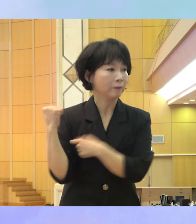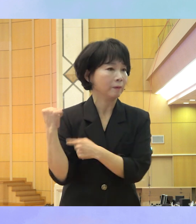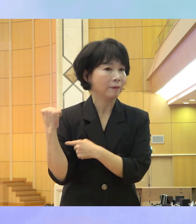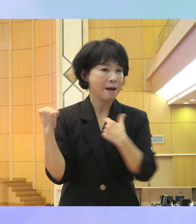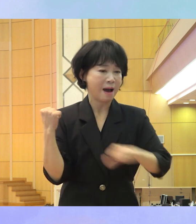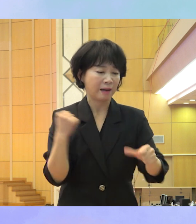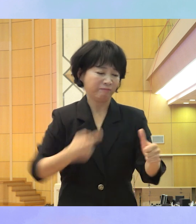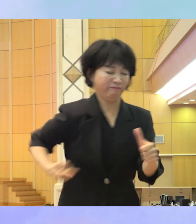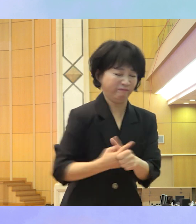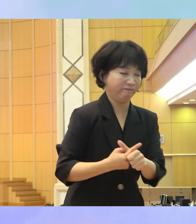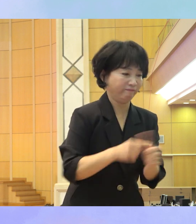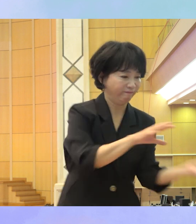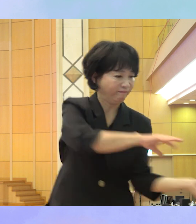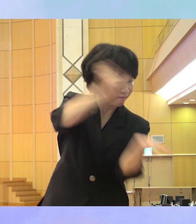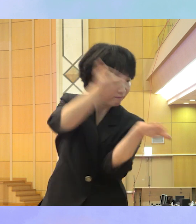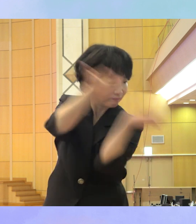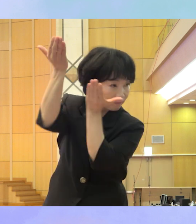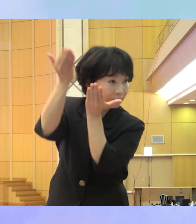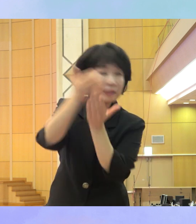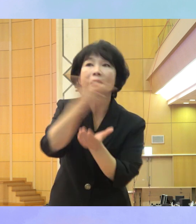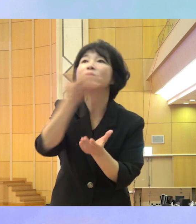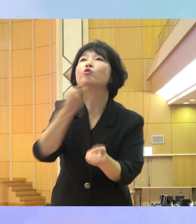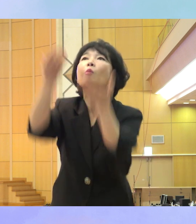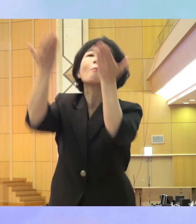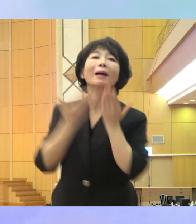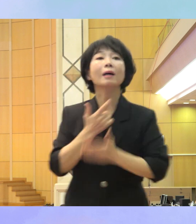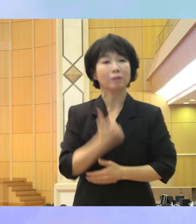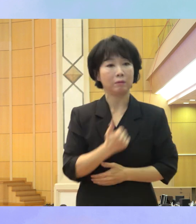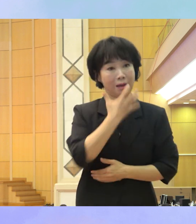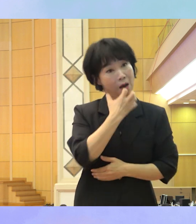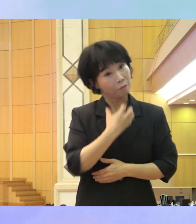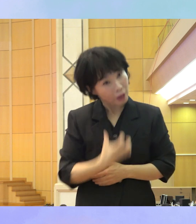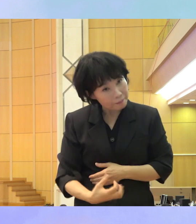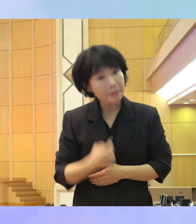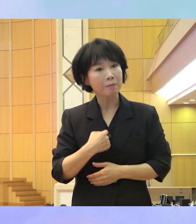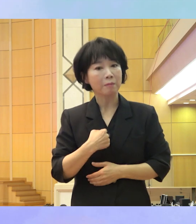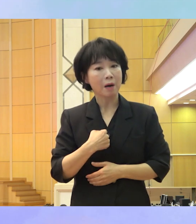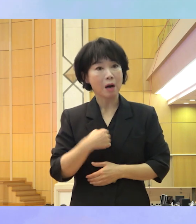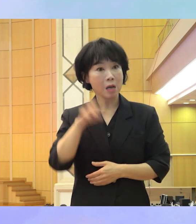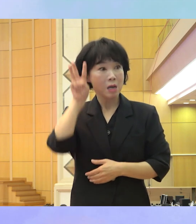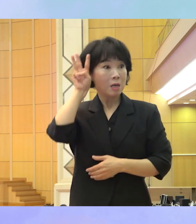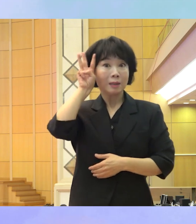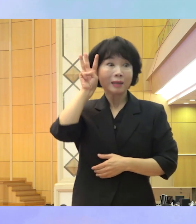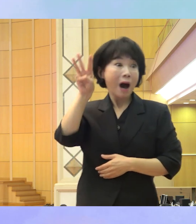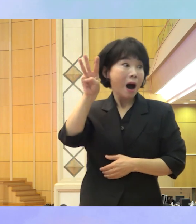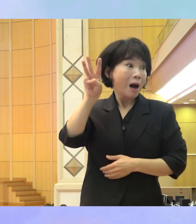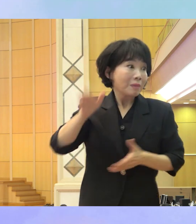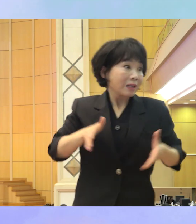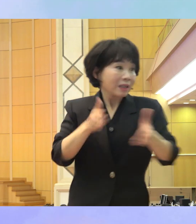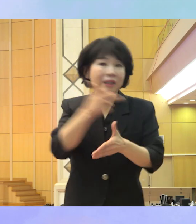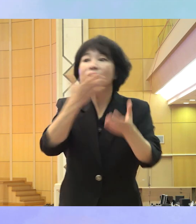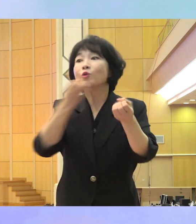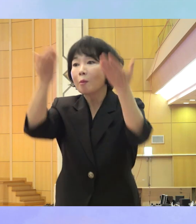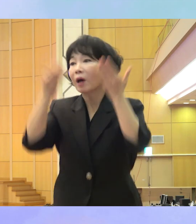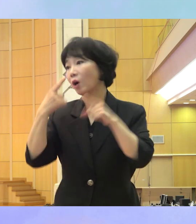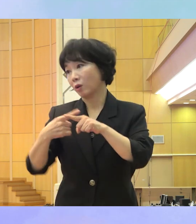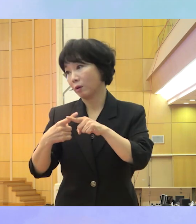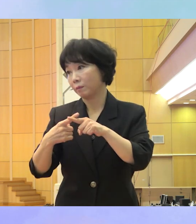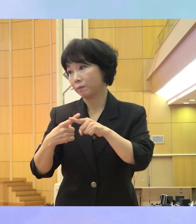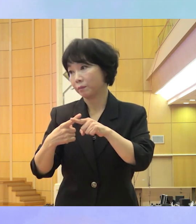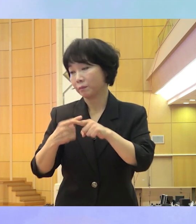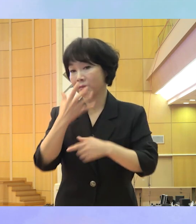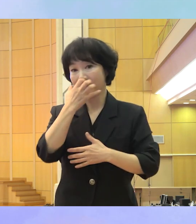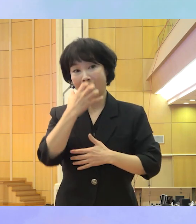아들을 번제로 드림으로 큰 축복을 받았던, 오히려 이 3일길이 엄청난 축복이었는데